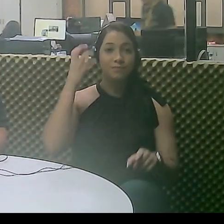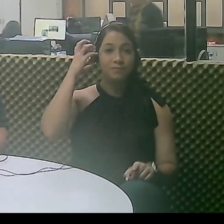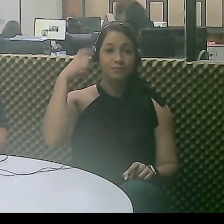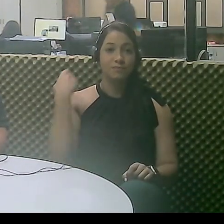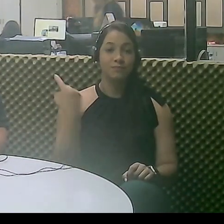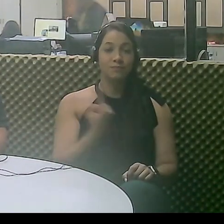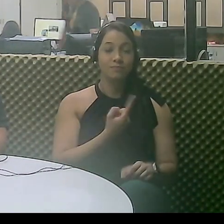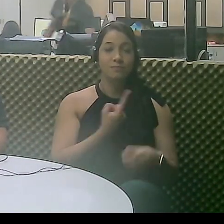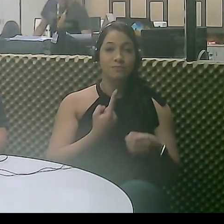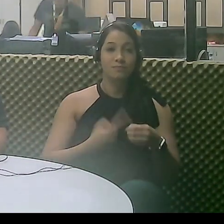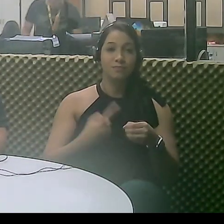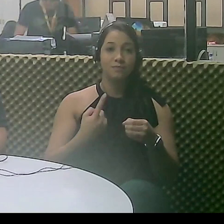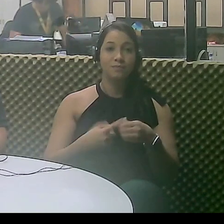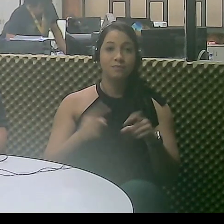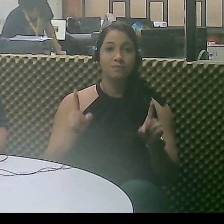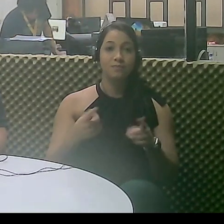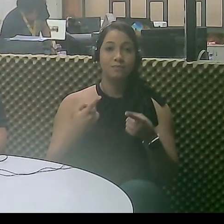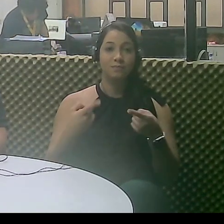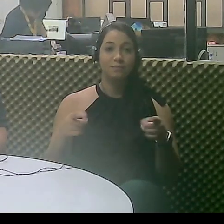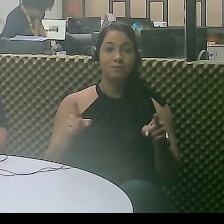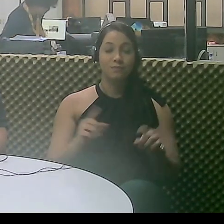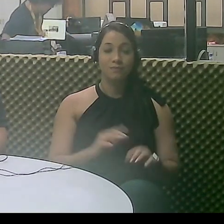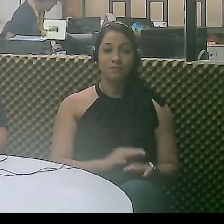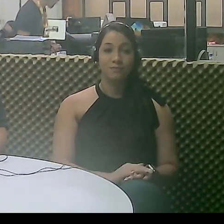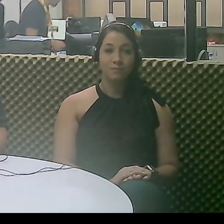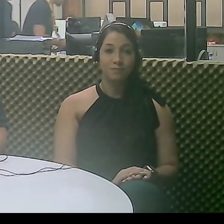Rádio Nossa Cidade.